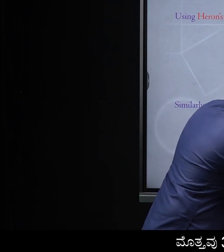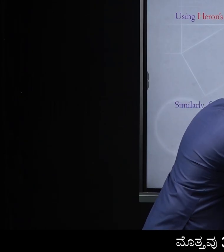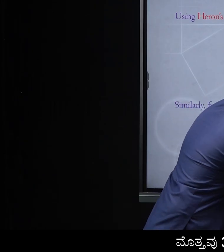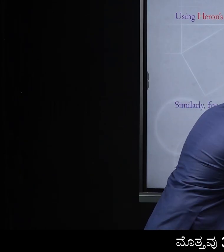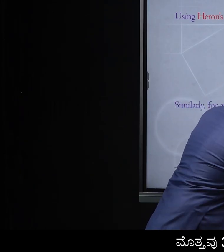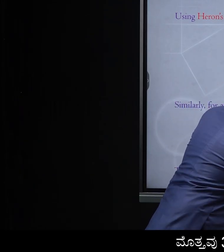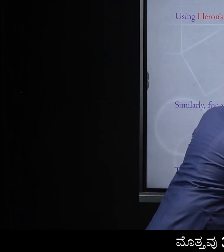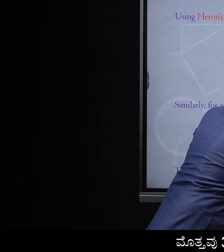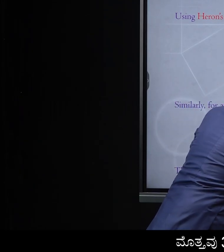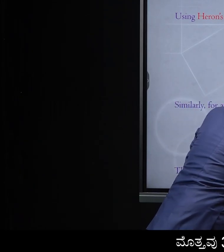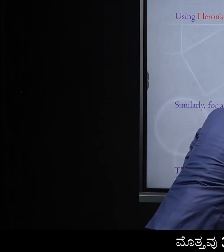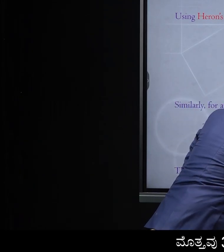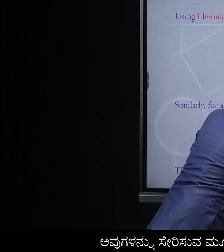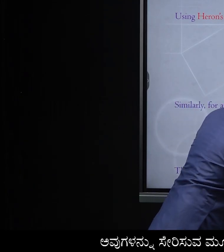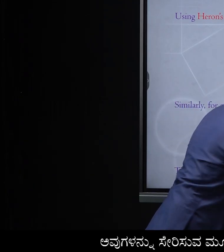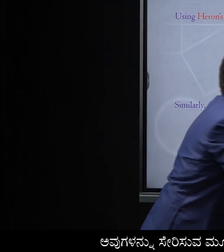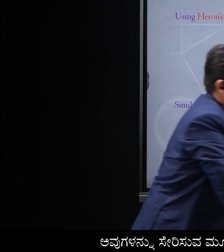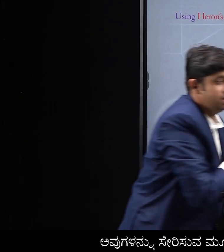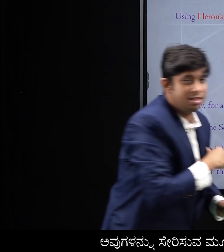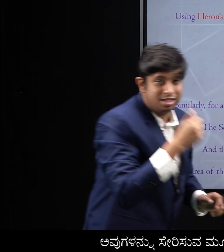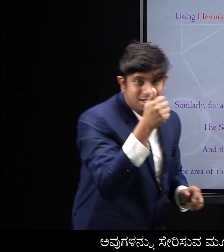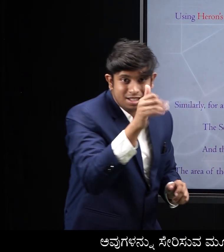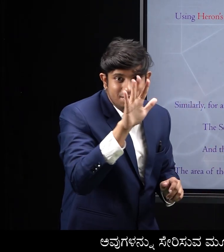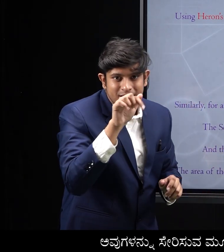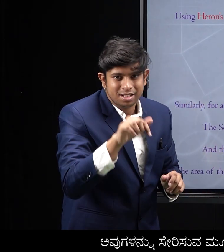35.49ಕ್ಕೆ ಸಮಾನವಾಗಿರುತ್ತದೆ. ಅವುಗಳನ್ನು ಸೇರಿಸುವ ಮೂಲಕ ನಾವು